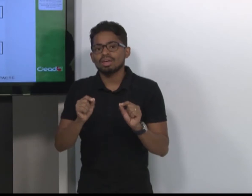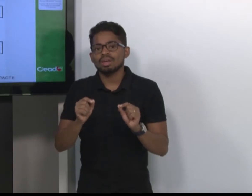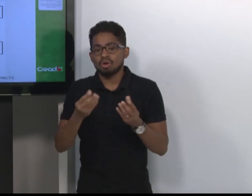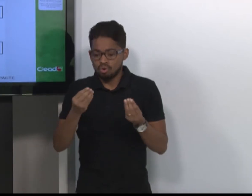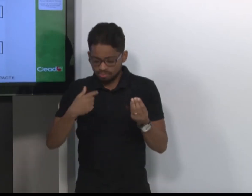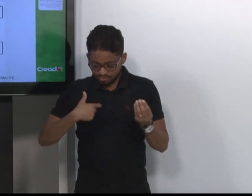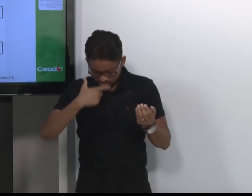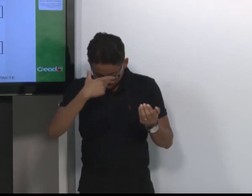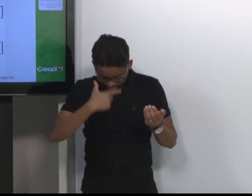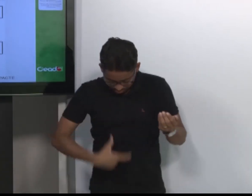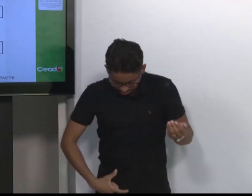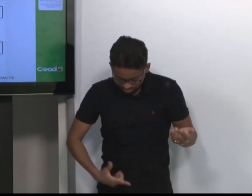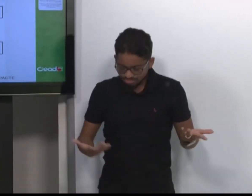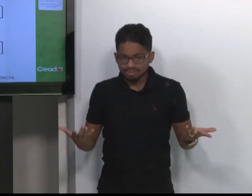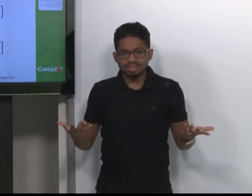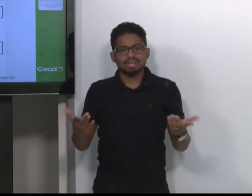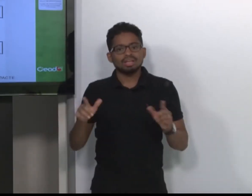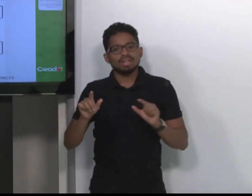A vestimenta,